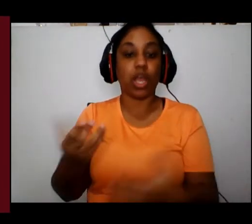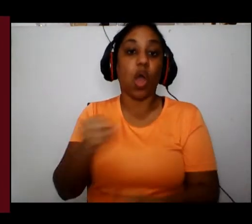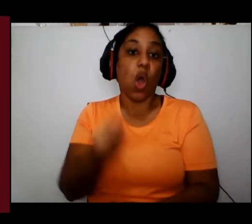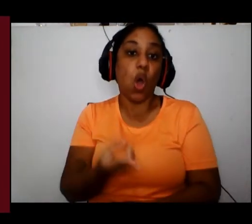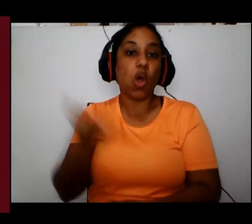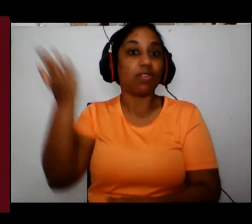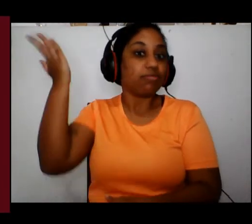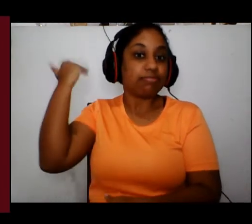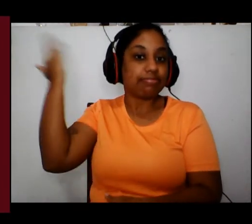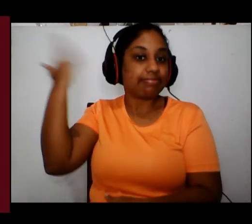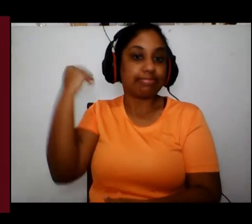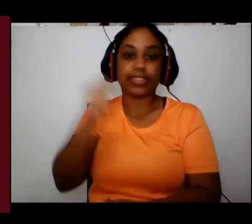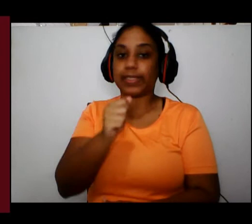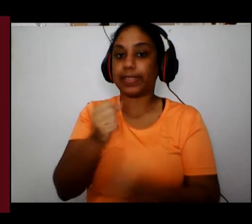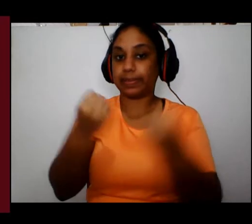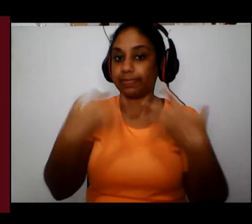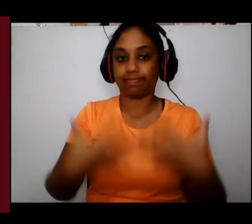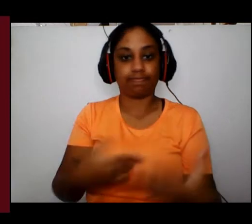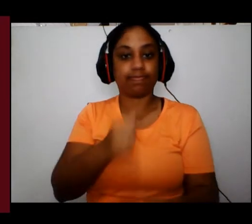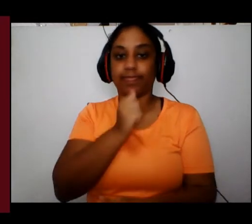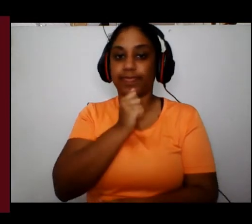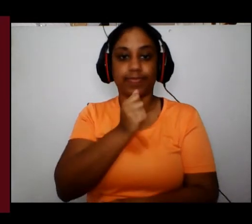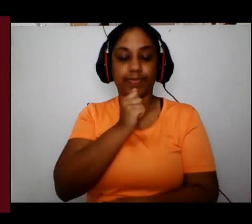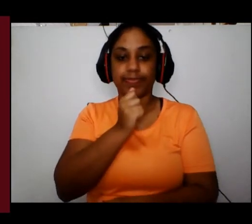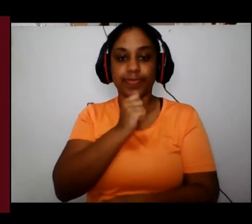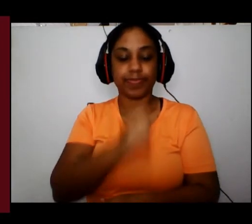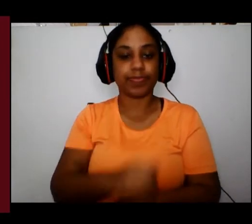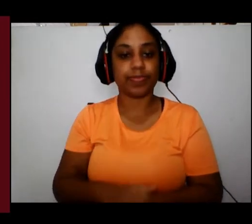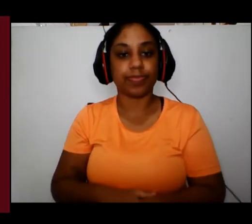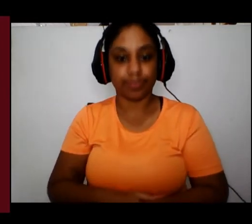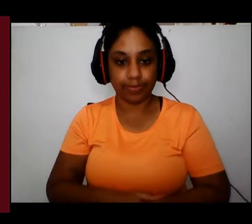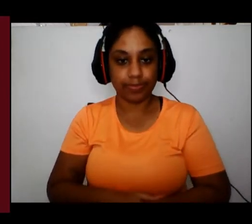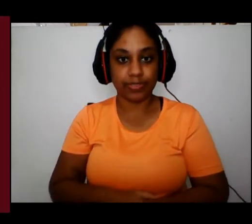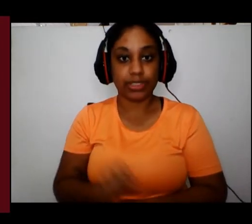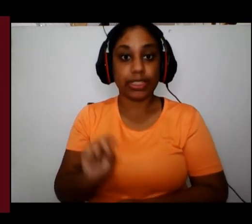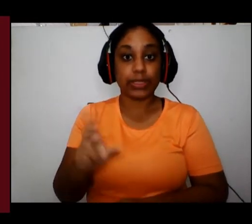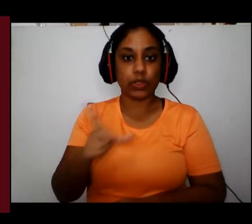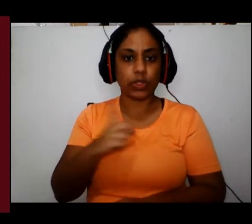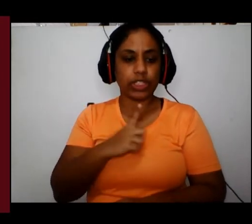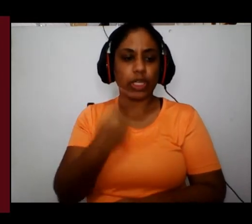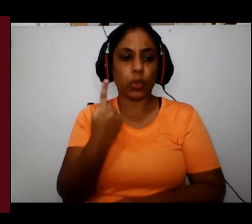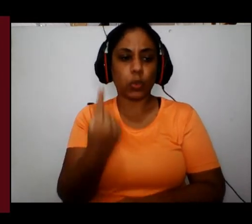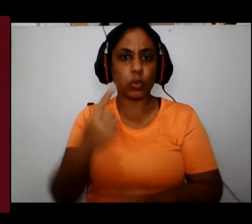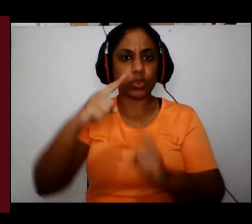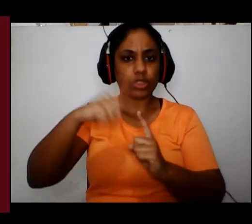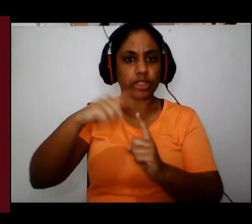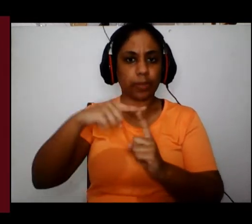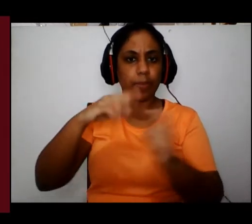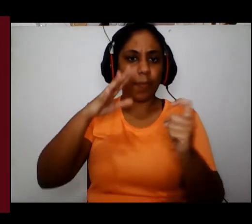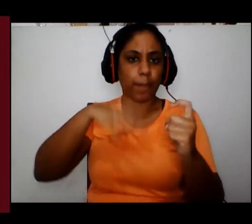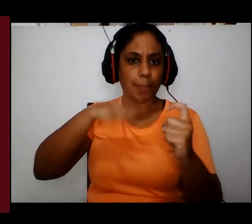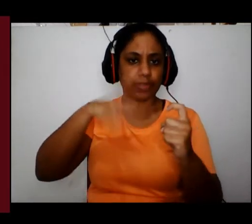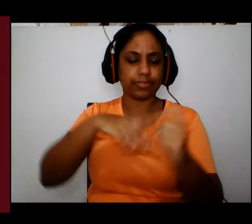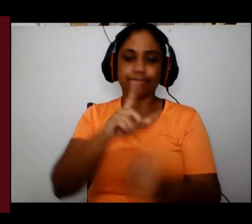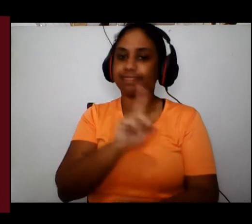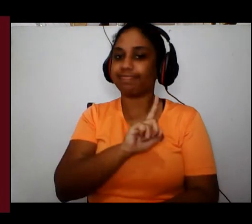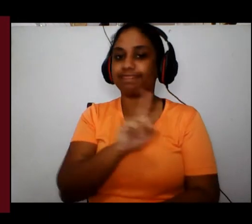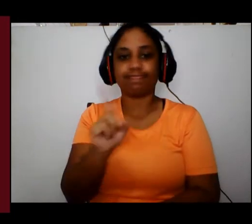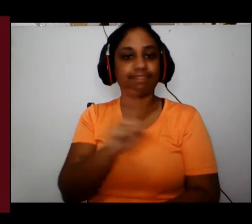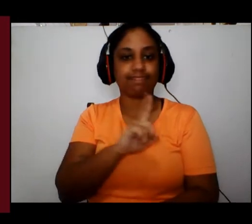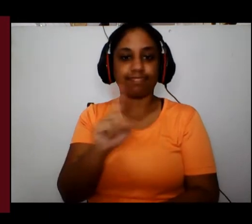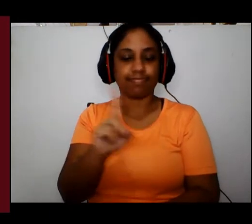ainda não estudou para explicar como aconteceu. Só existe um tipo de mito? Não,